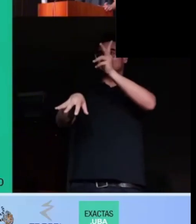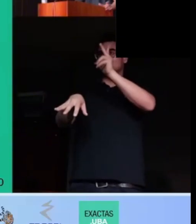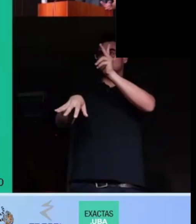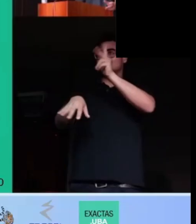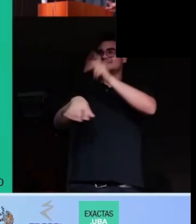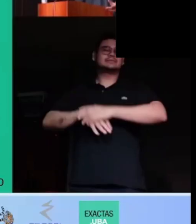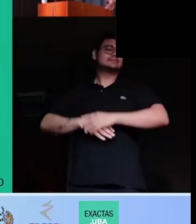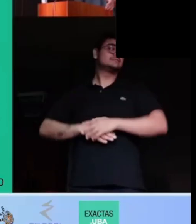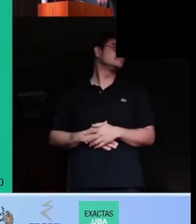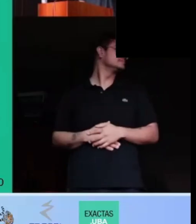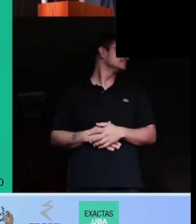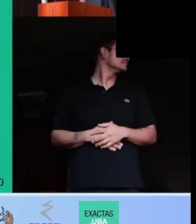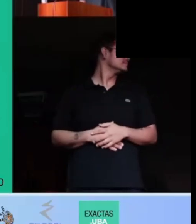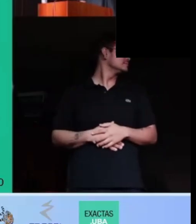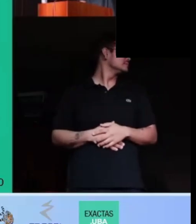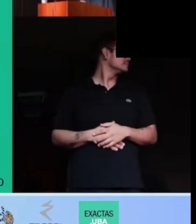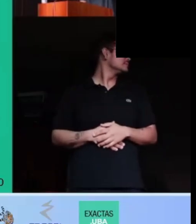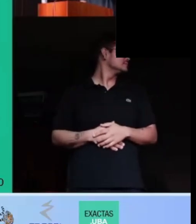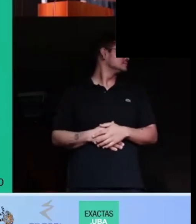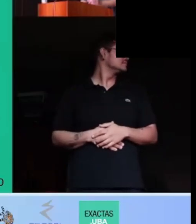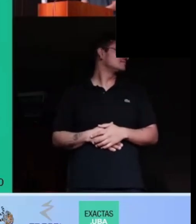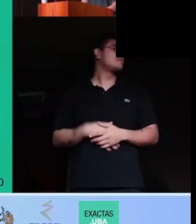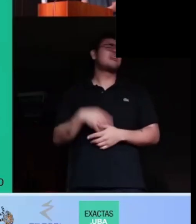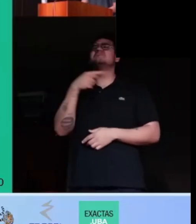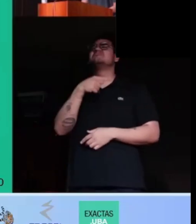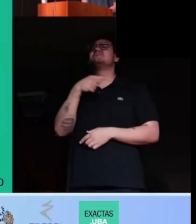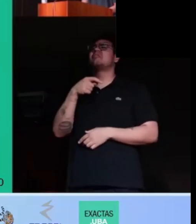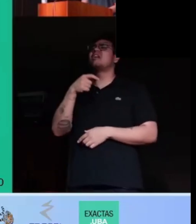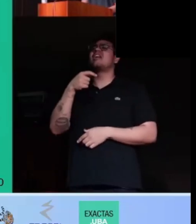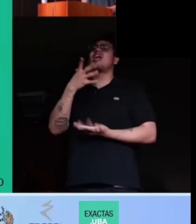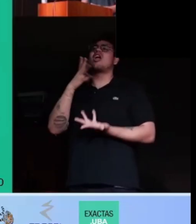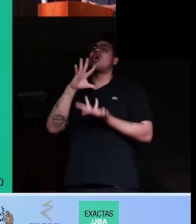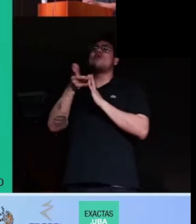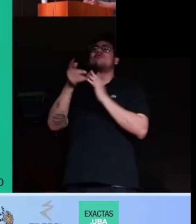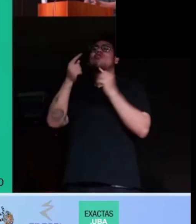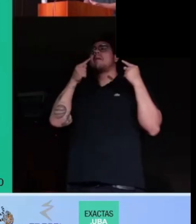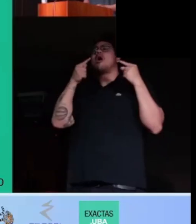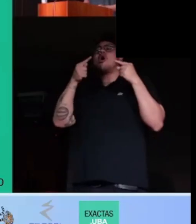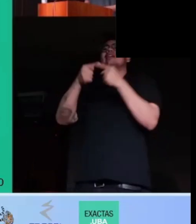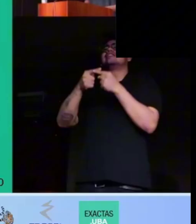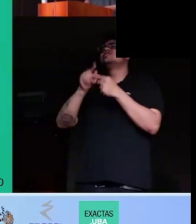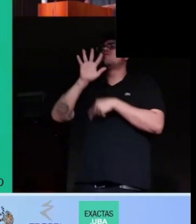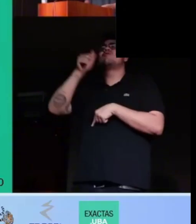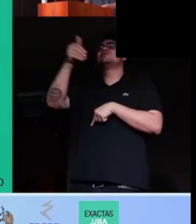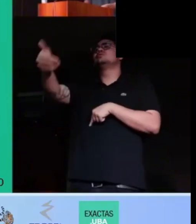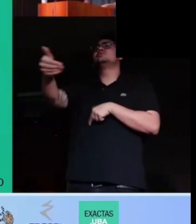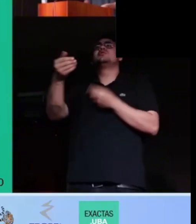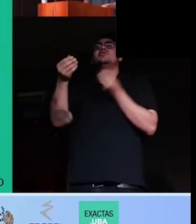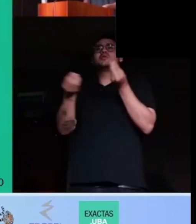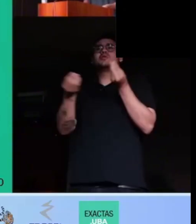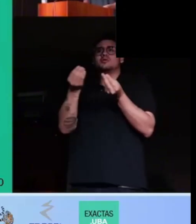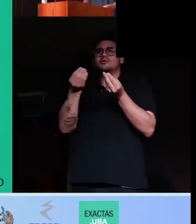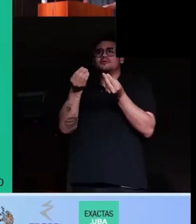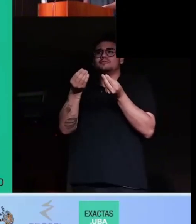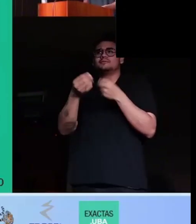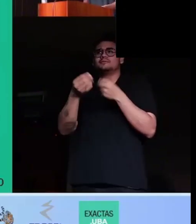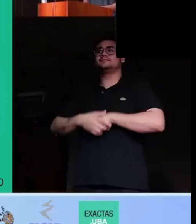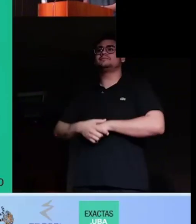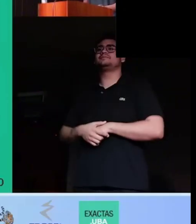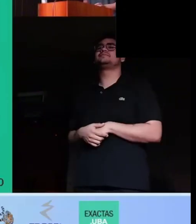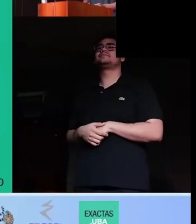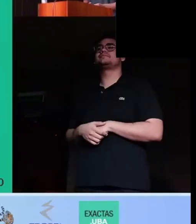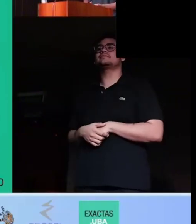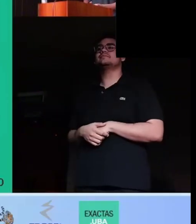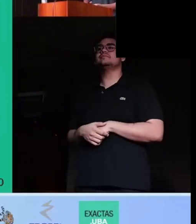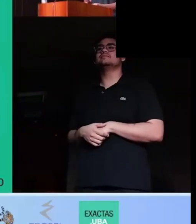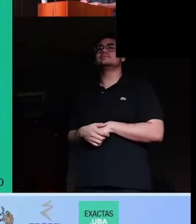Bueno, en los próximos objetivos, para mejorar, como bien he mencionado en el programa, la idea